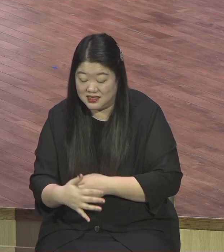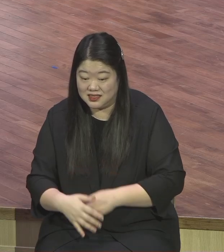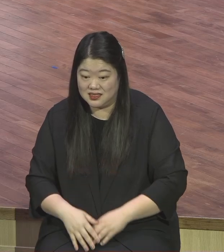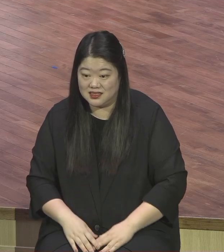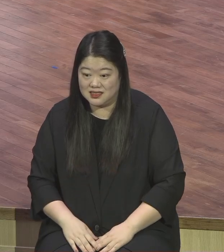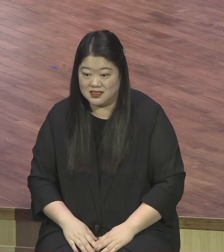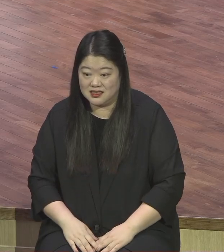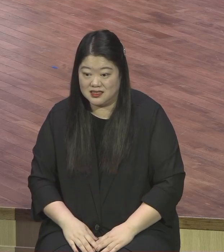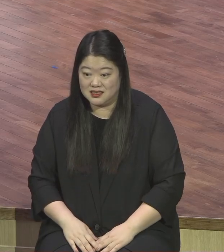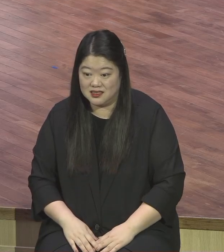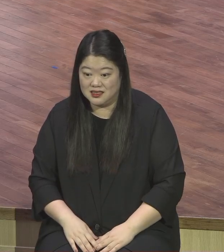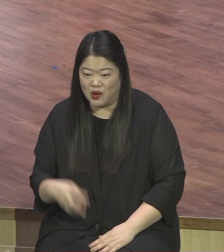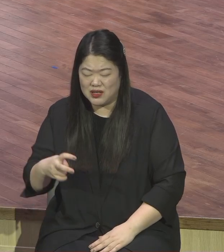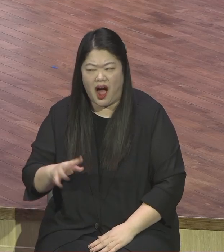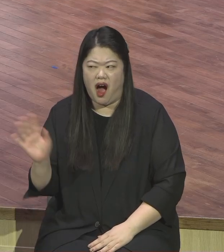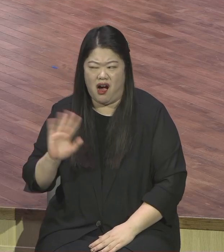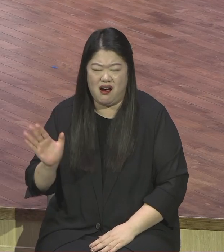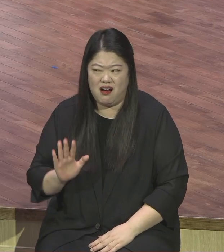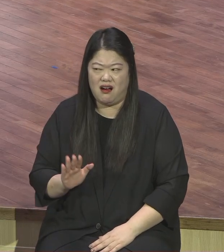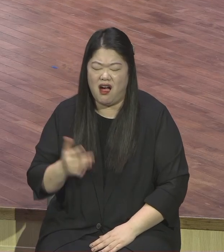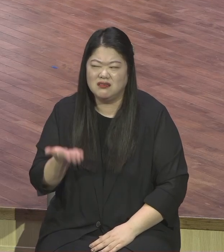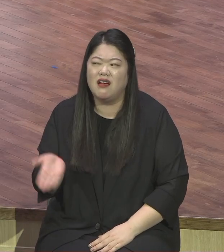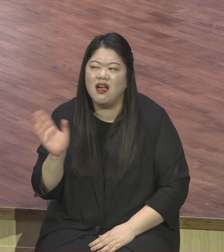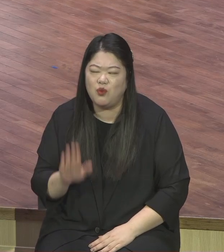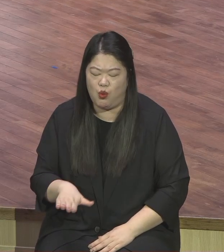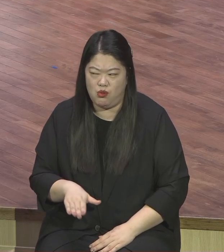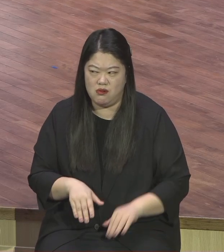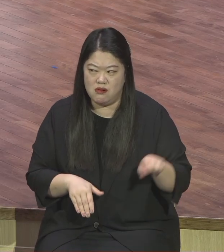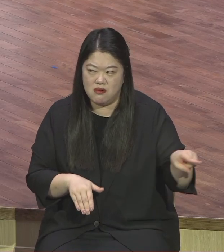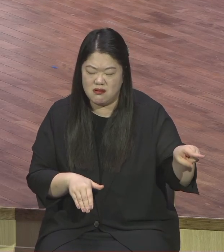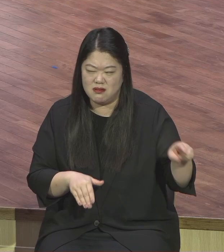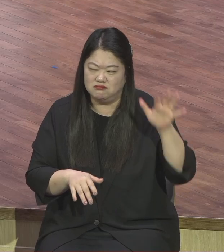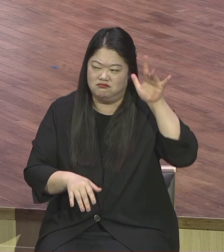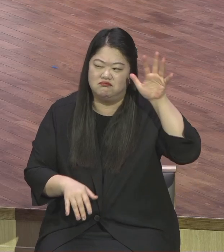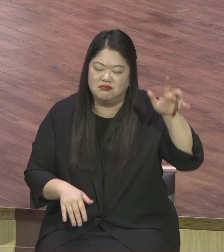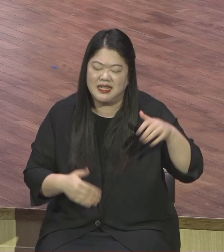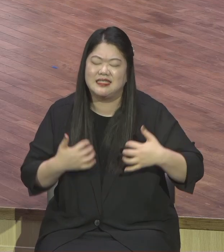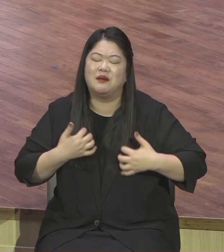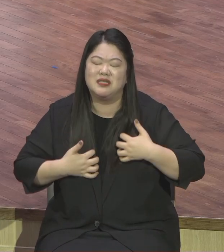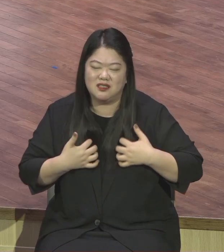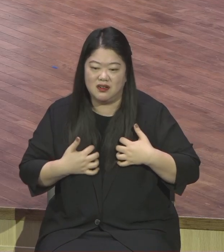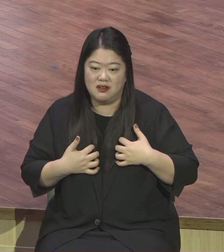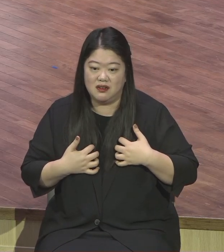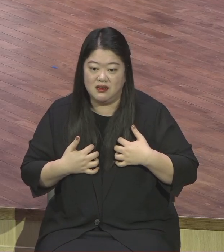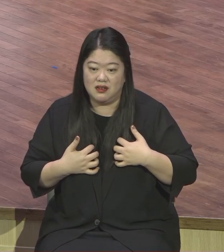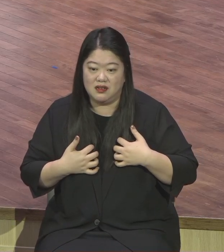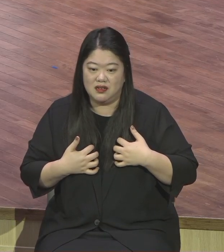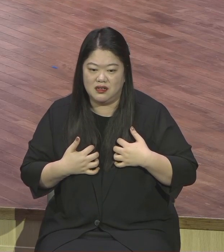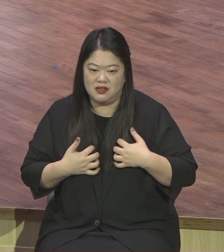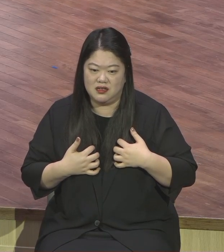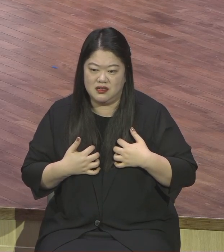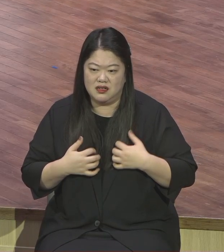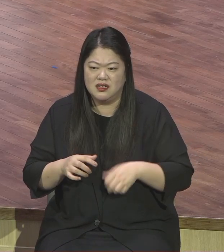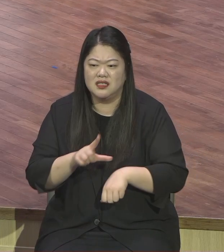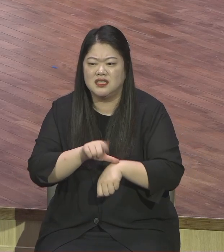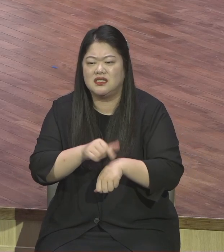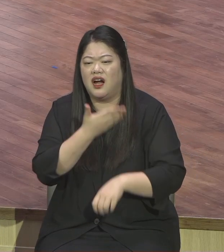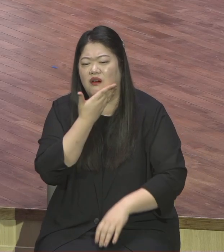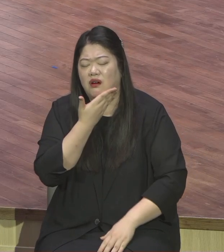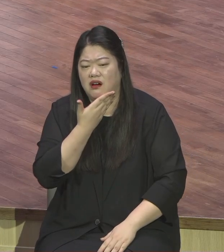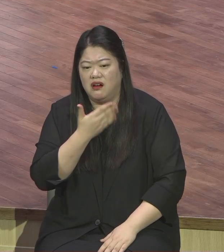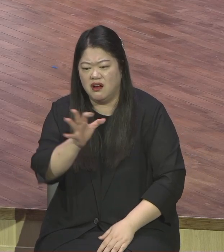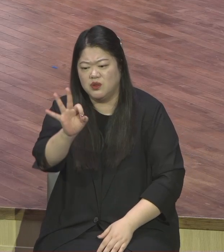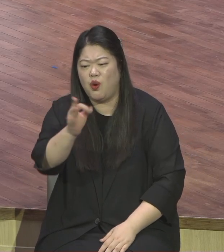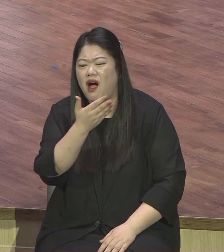불신자 때 살았던 그 모습들이 너무너무 허무하고 억울하고 시간 낭비한 거지. 아깝고 물질